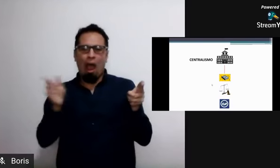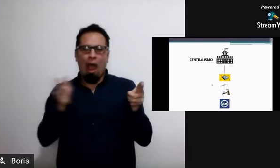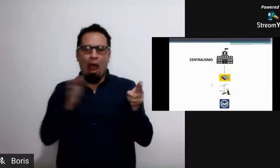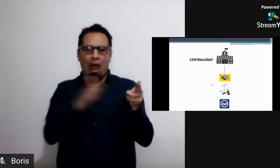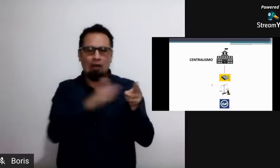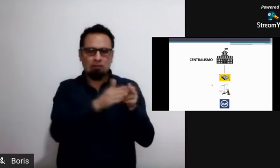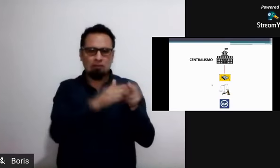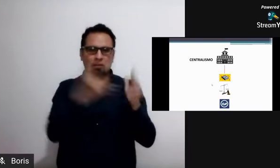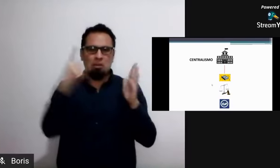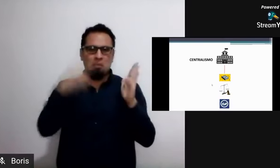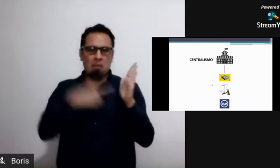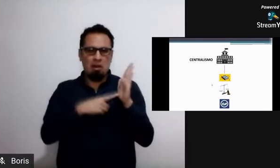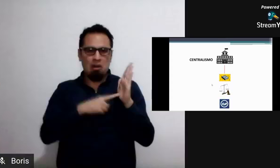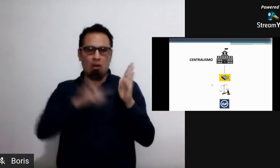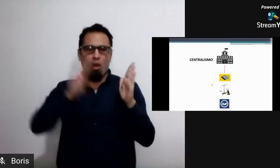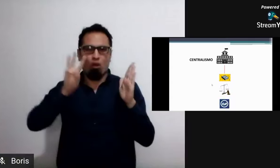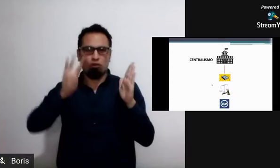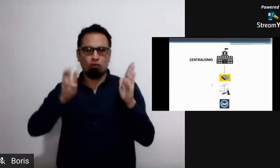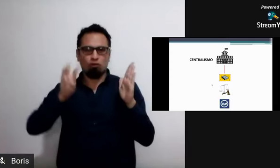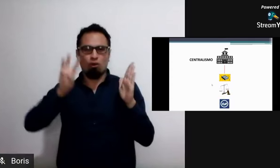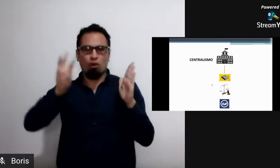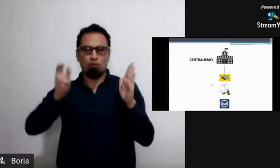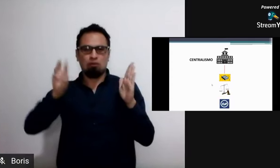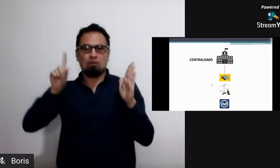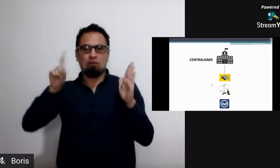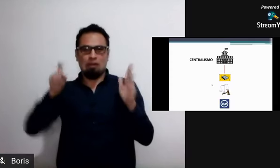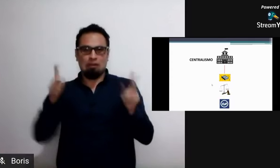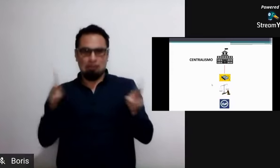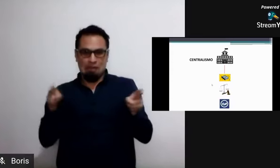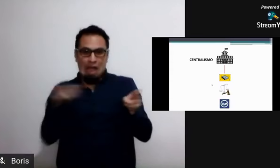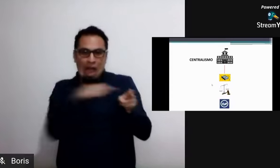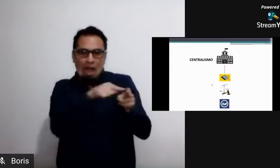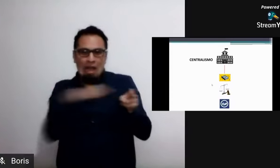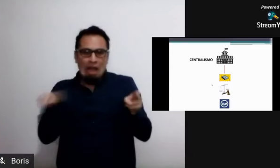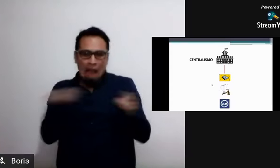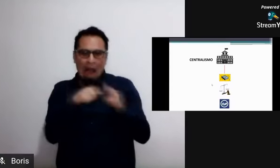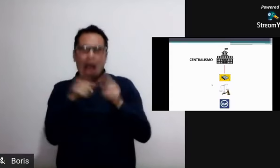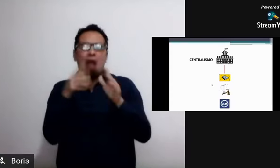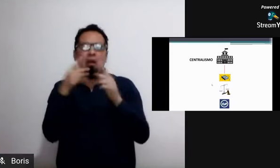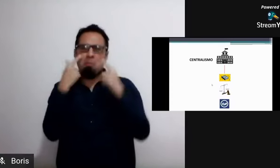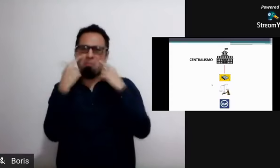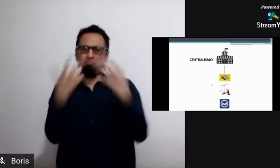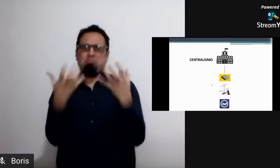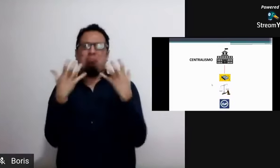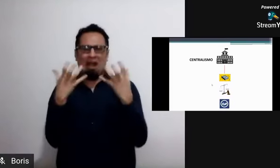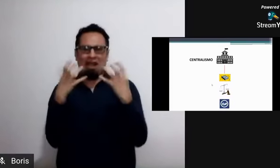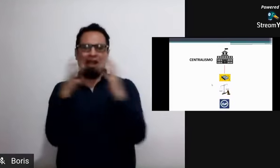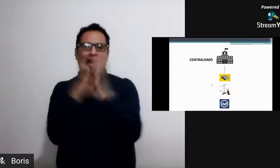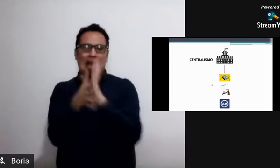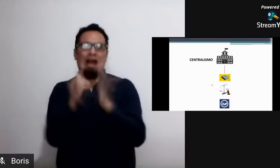convoca en esta tarde de hoy, que algunos detalles que sucedieron desde el